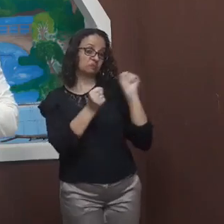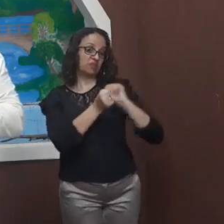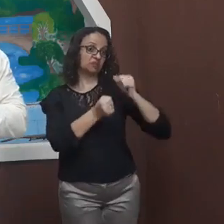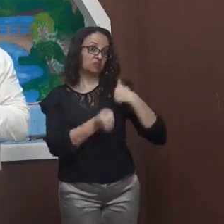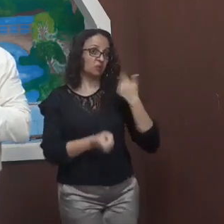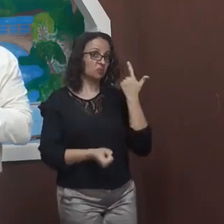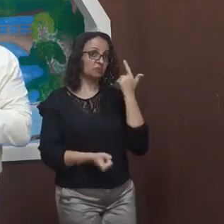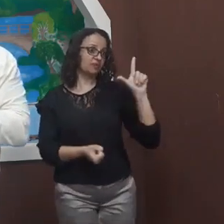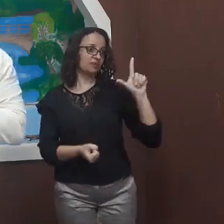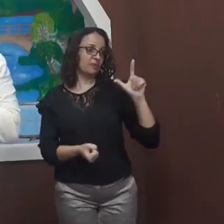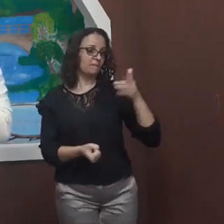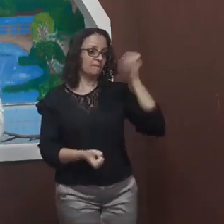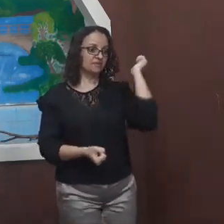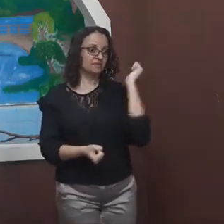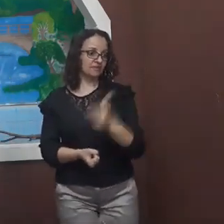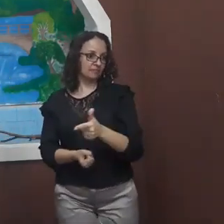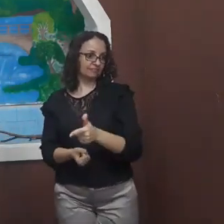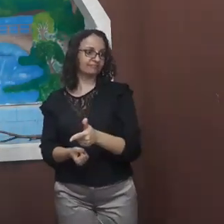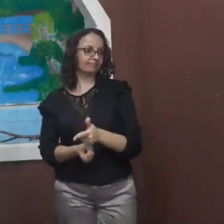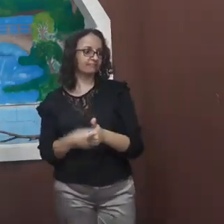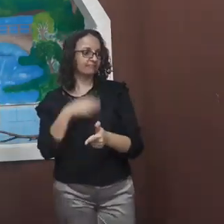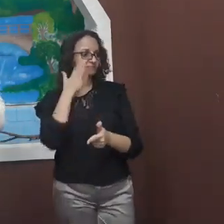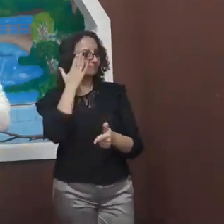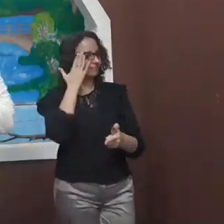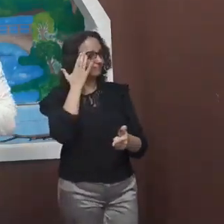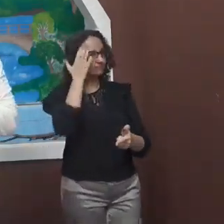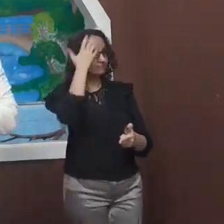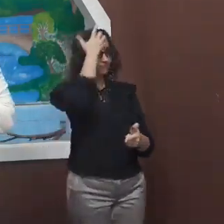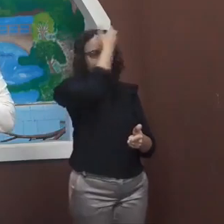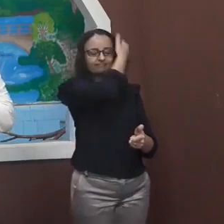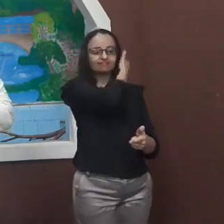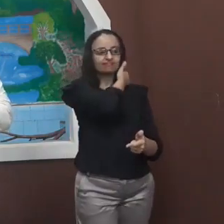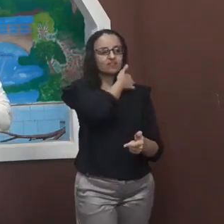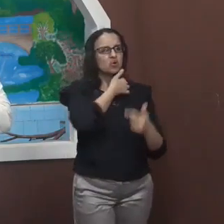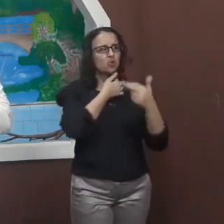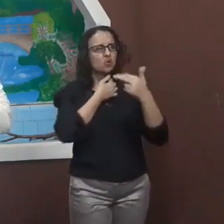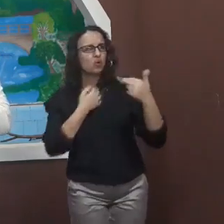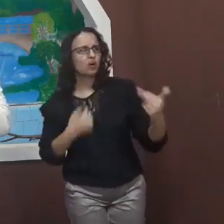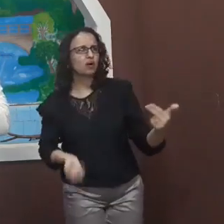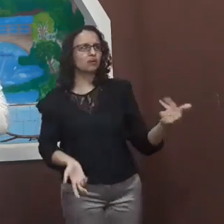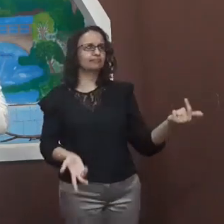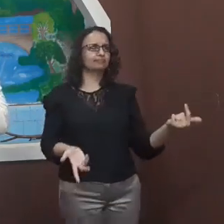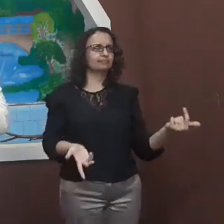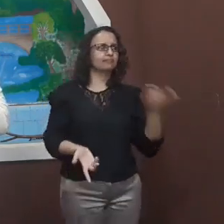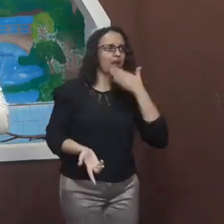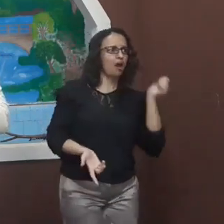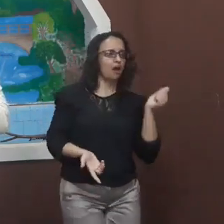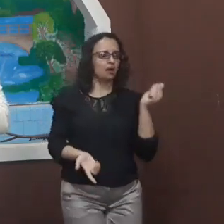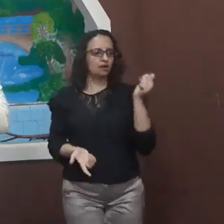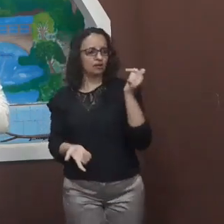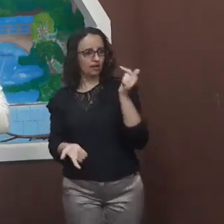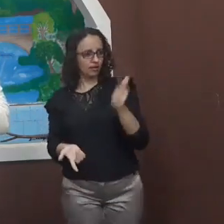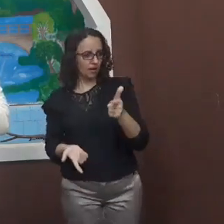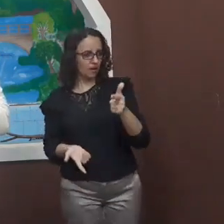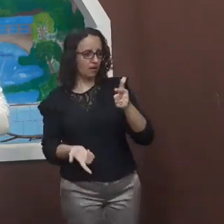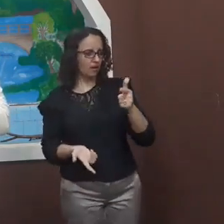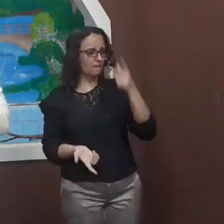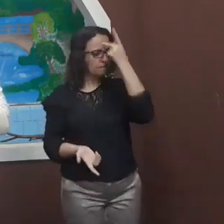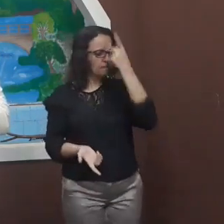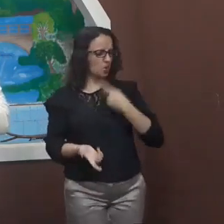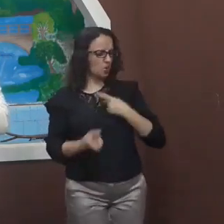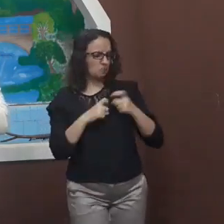coisas mais importantes, coisas mais edificantes do que até o próprio